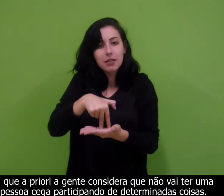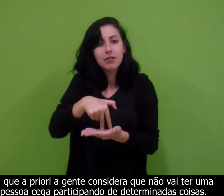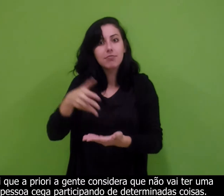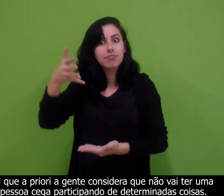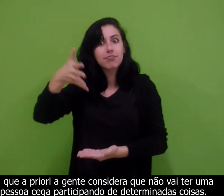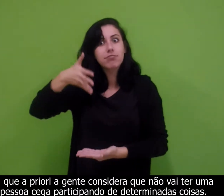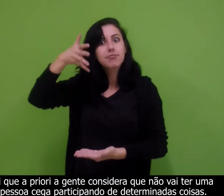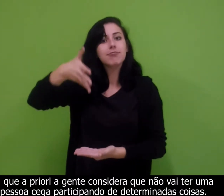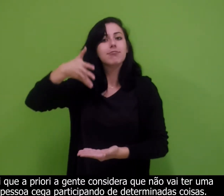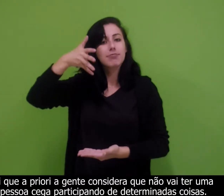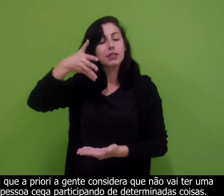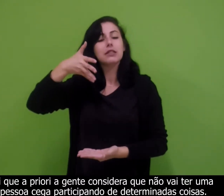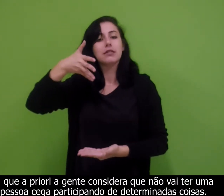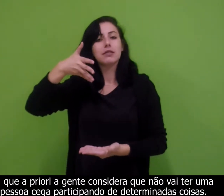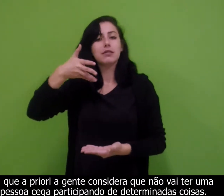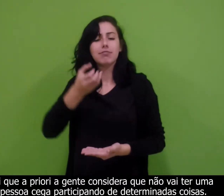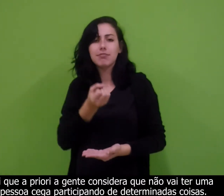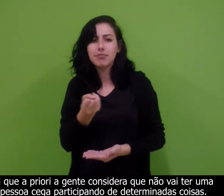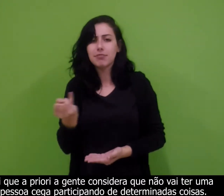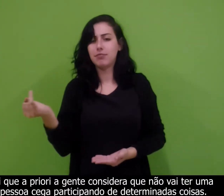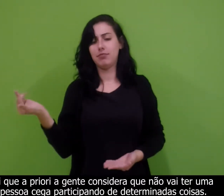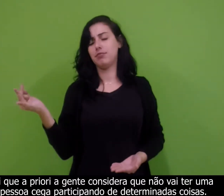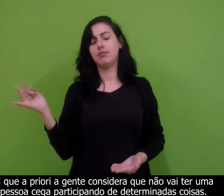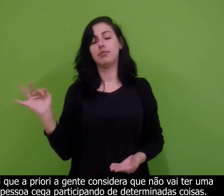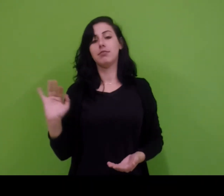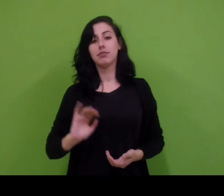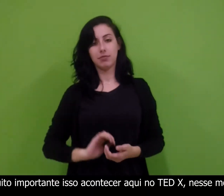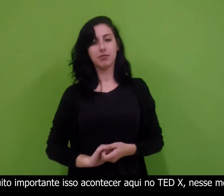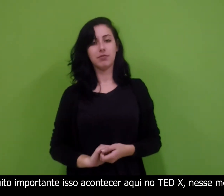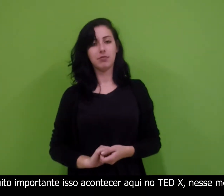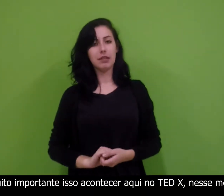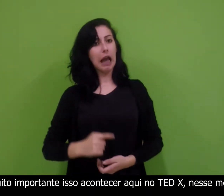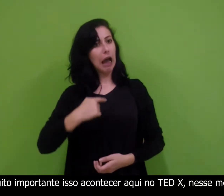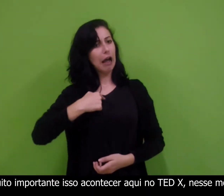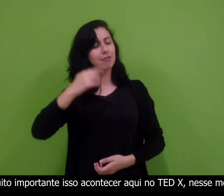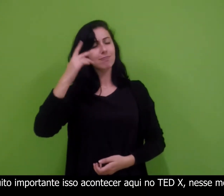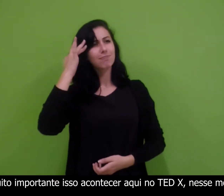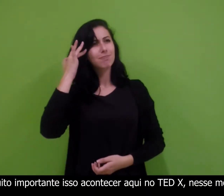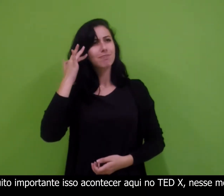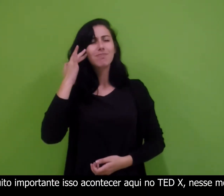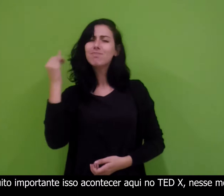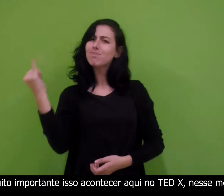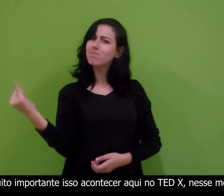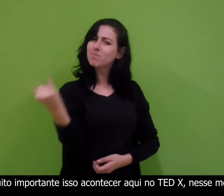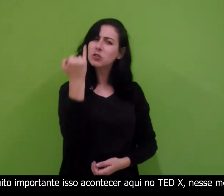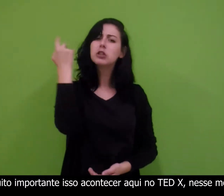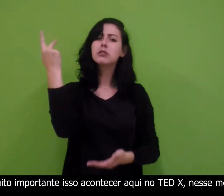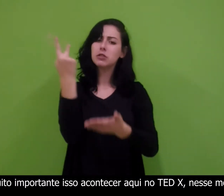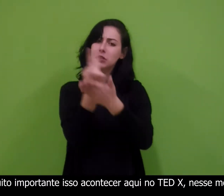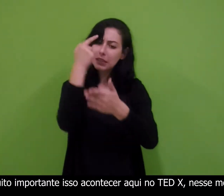participando de determinadas coisas. Eu achei muito importante isso acontecer aqui,